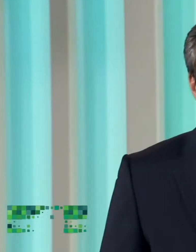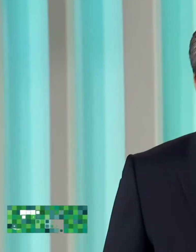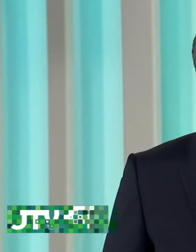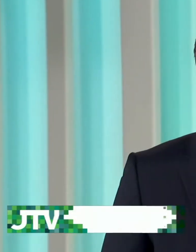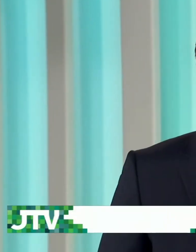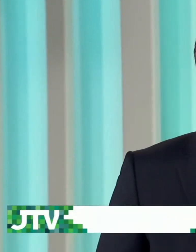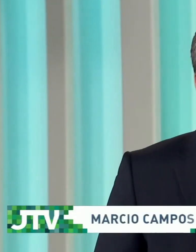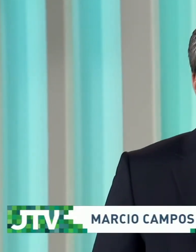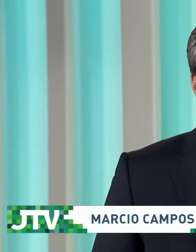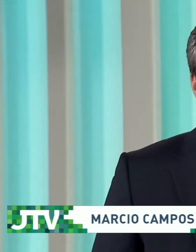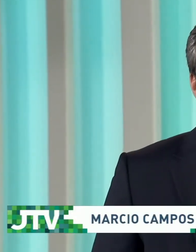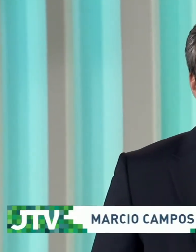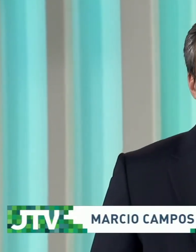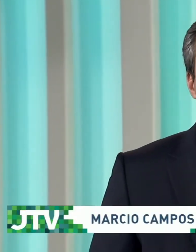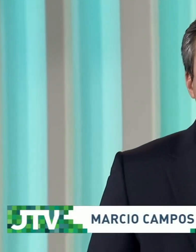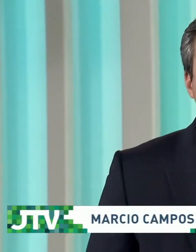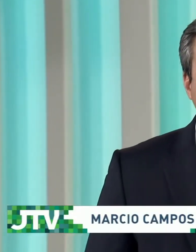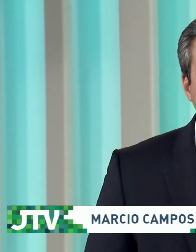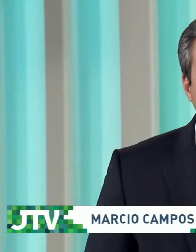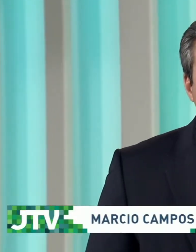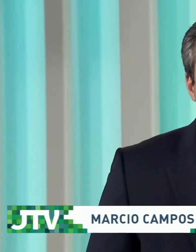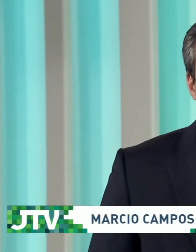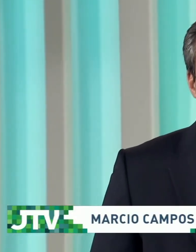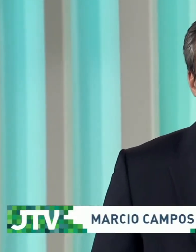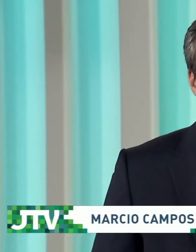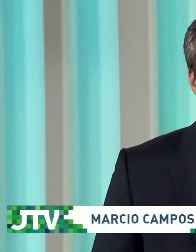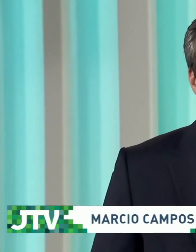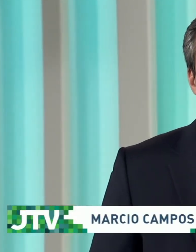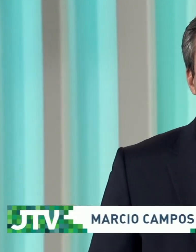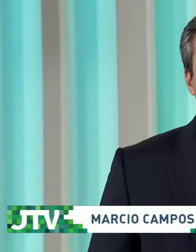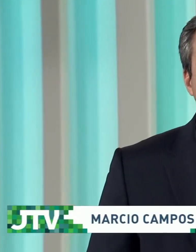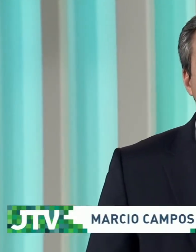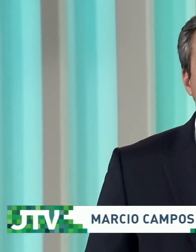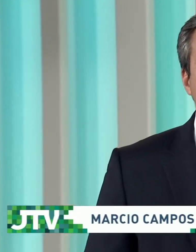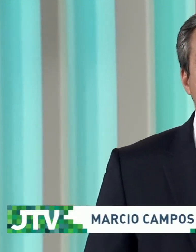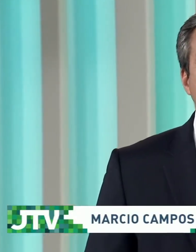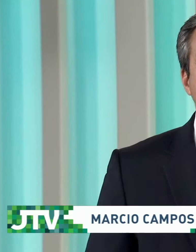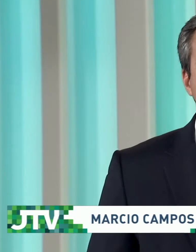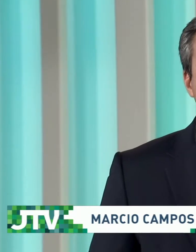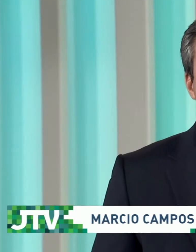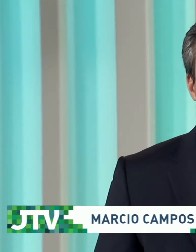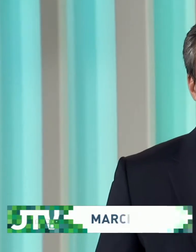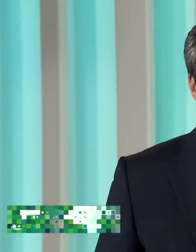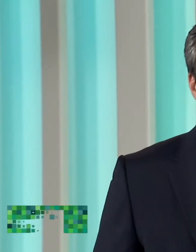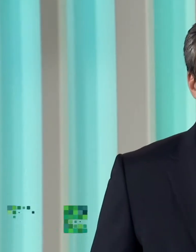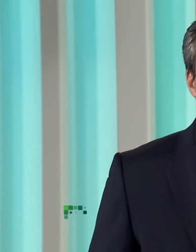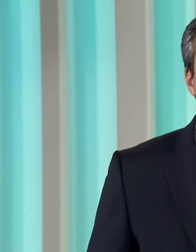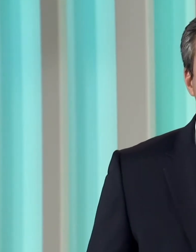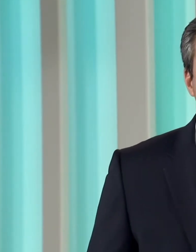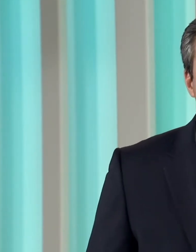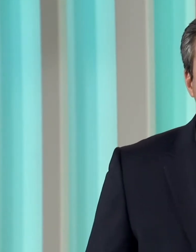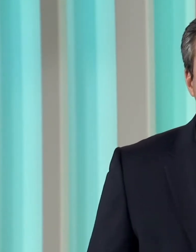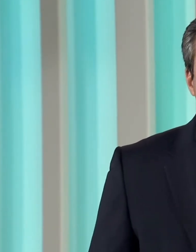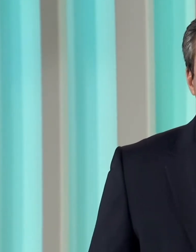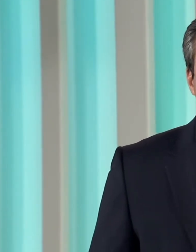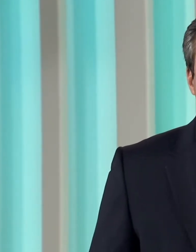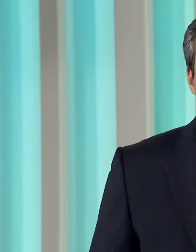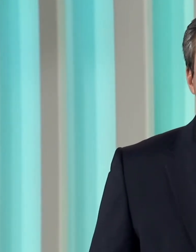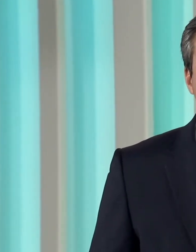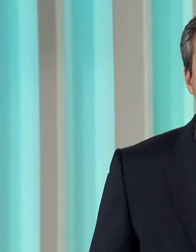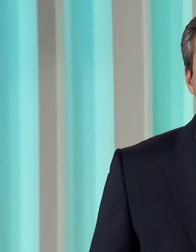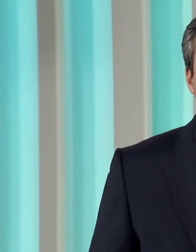se alguém de Telecom ligada ao fundo Pátria venceu a disputa pelo primeiro lote do leilão dos 5g